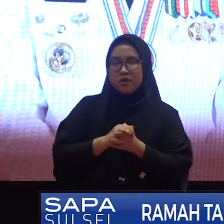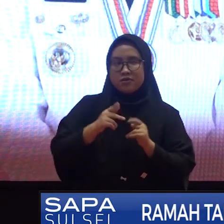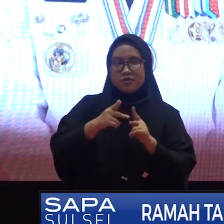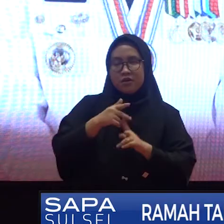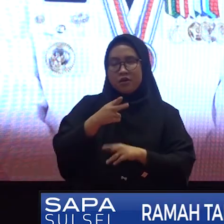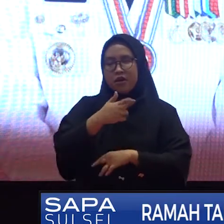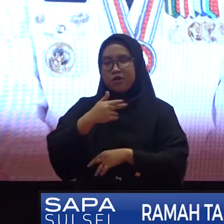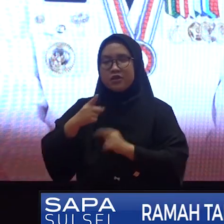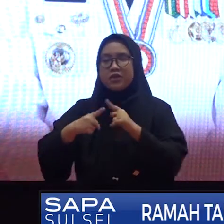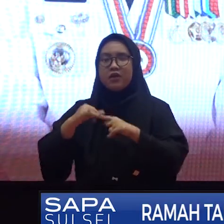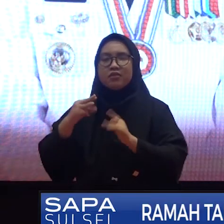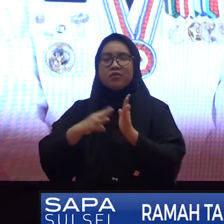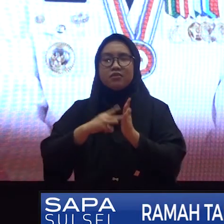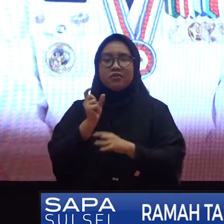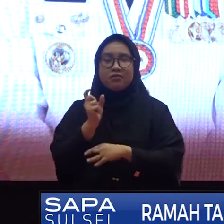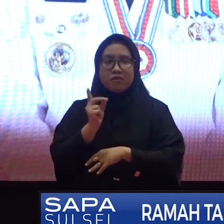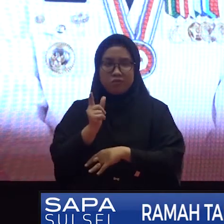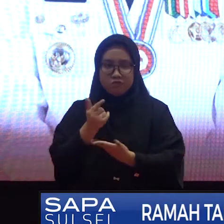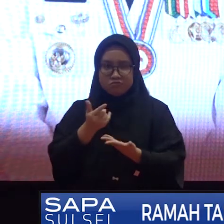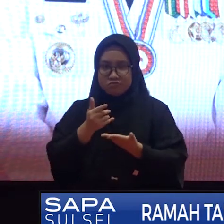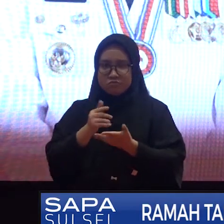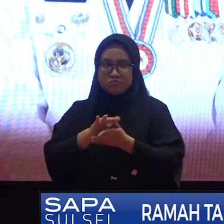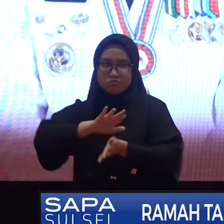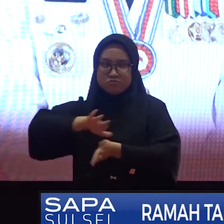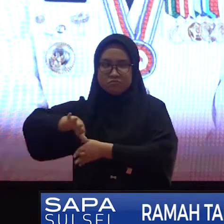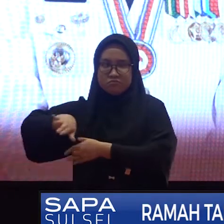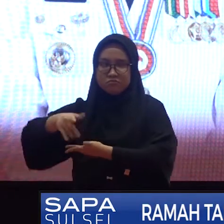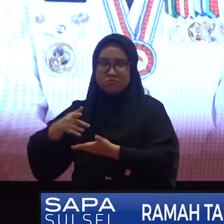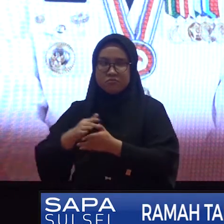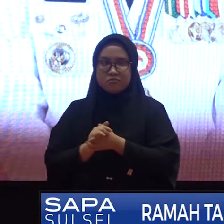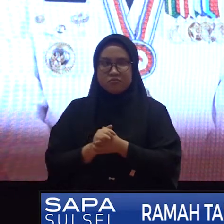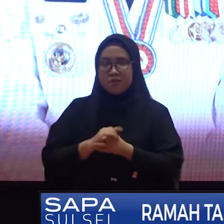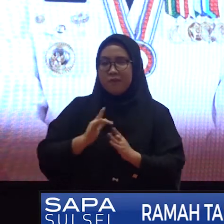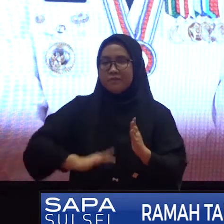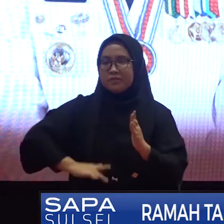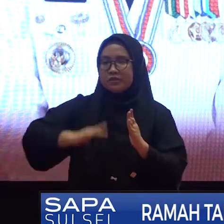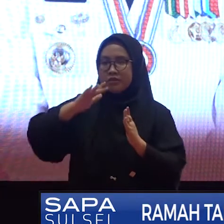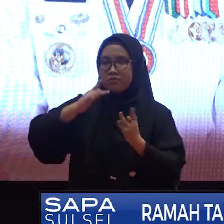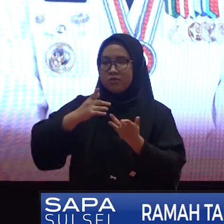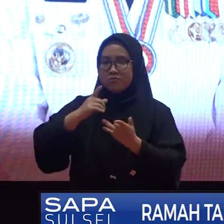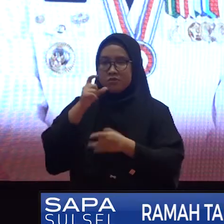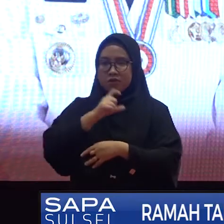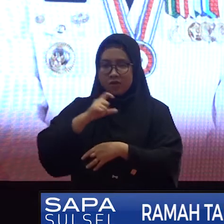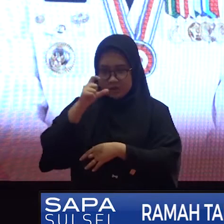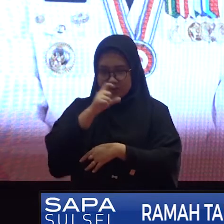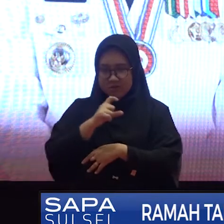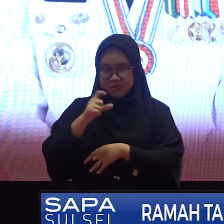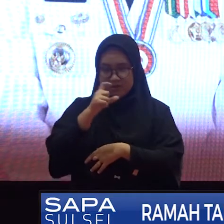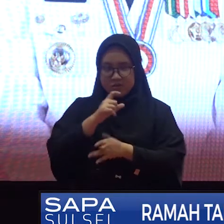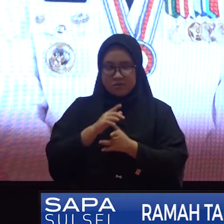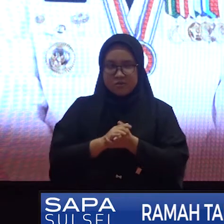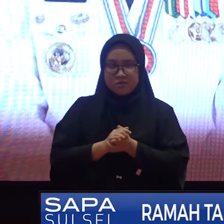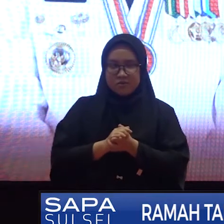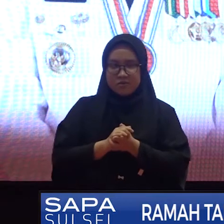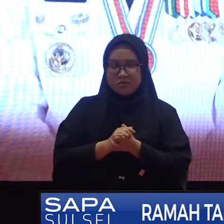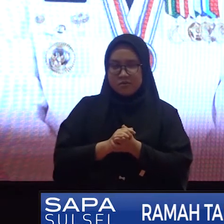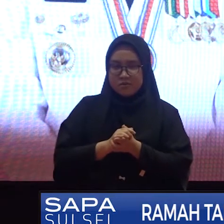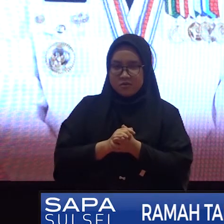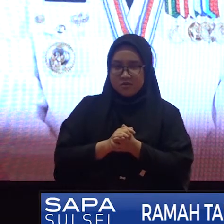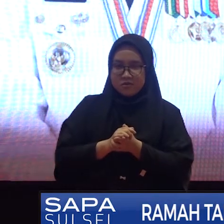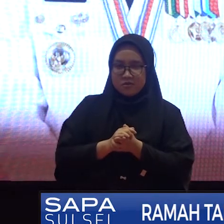timur menerima beban para pencari kerja dan pencari bisnis atau pencari kehidupan maka